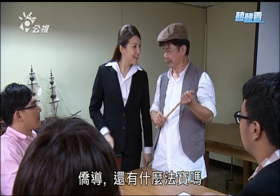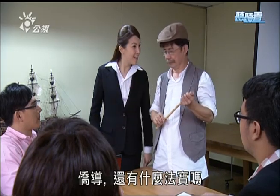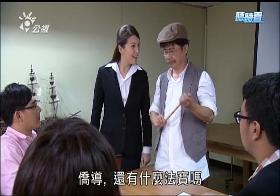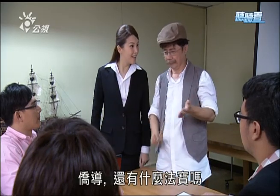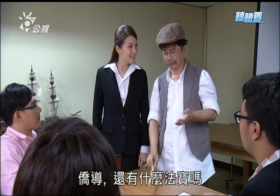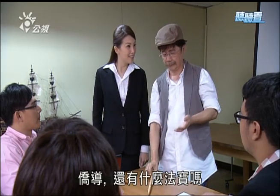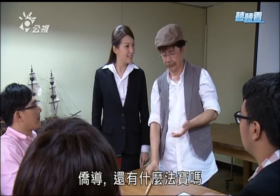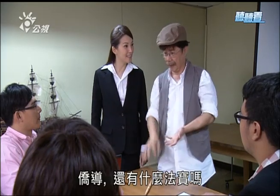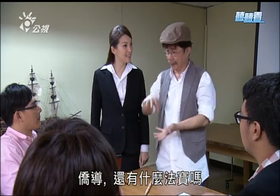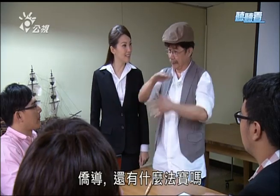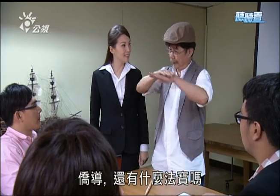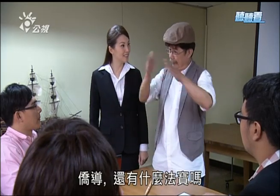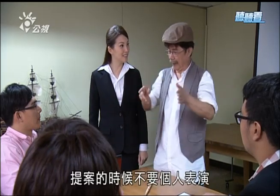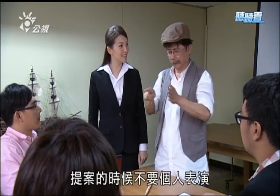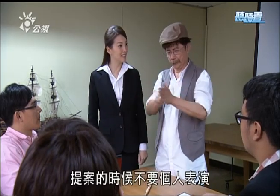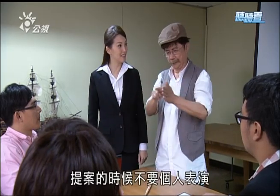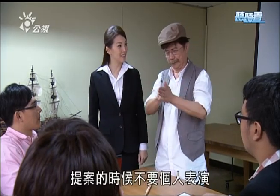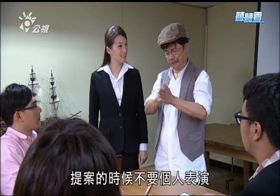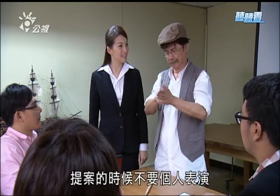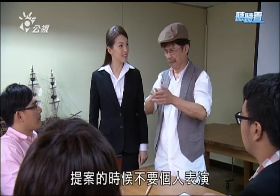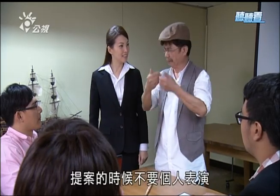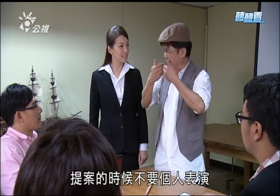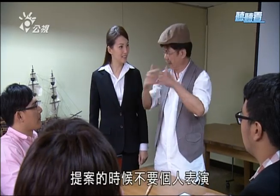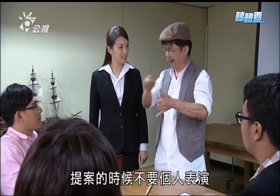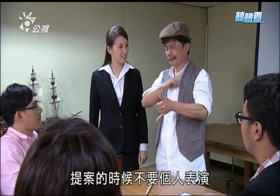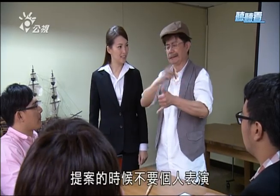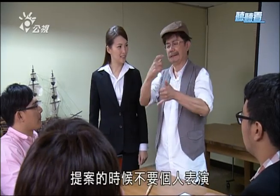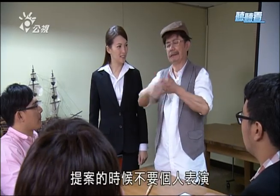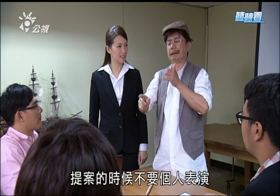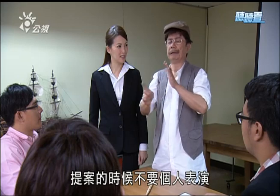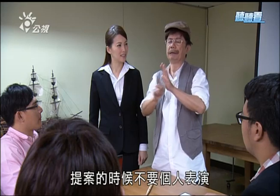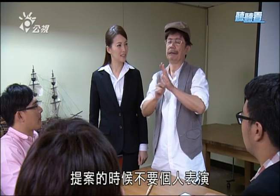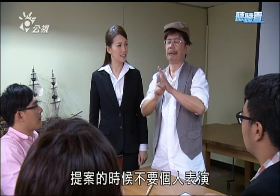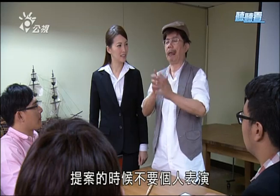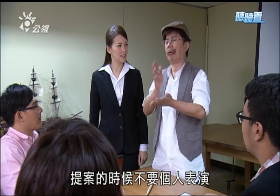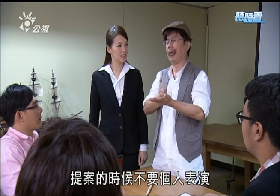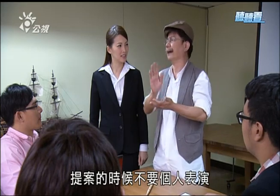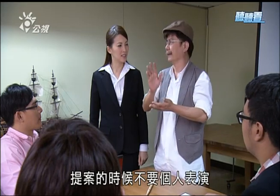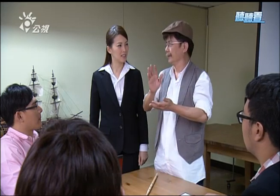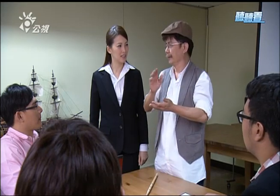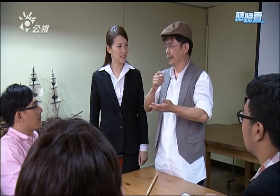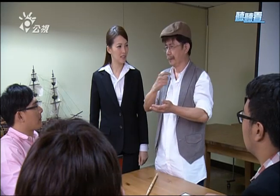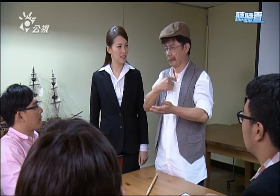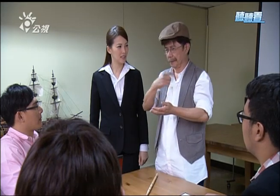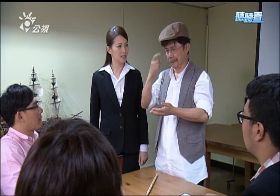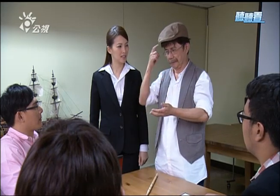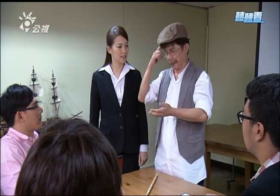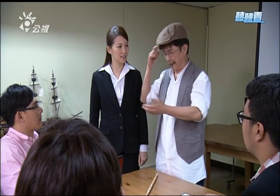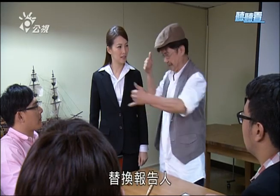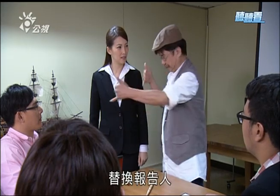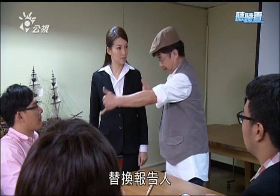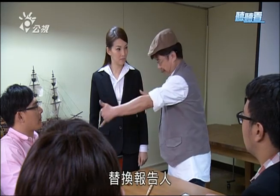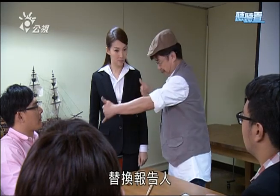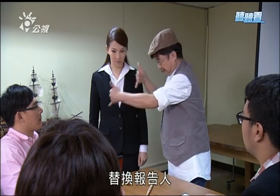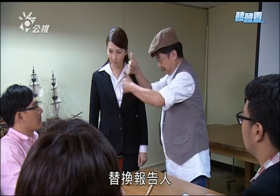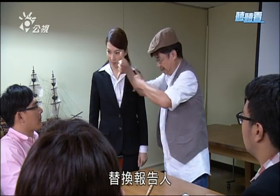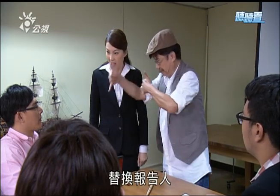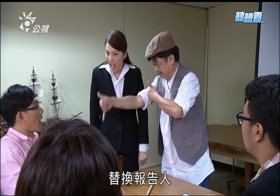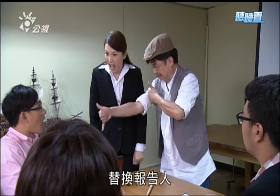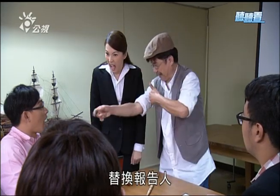吗？ 提案的时候啊，不要个人表演，替换报告人呢